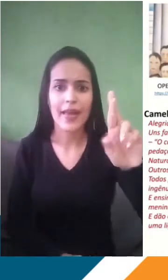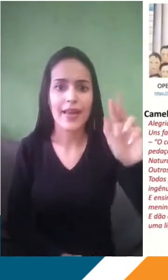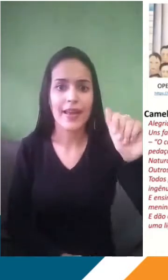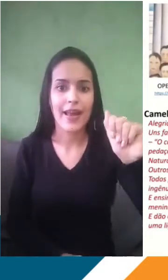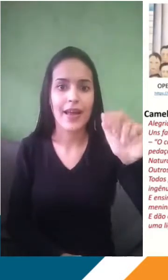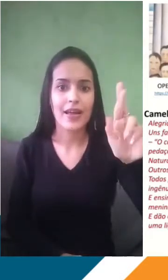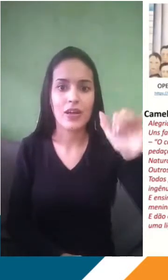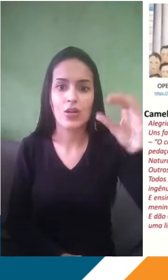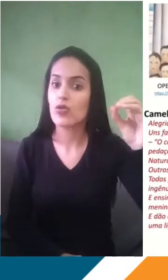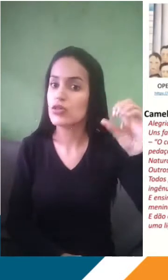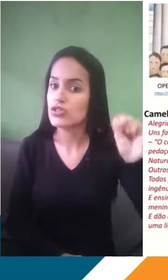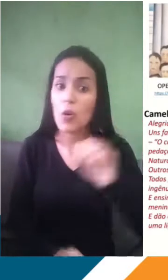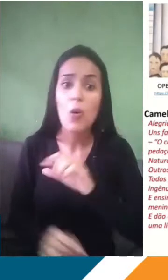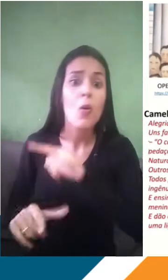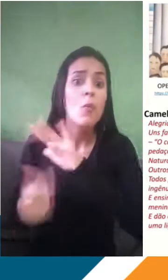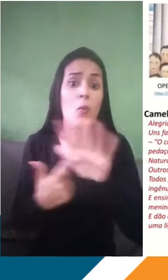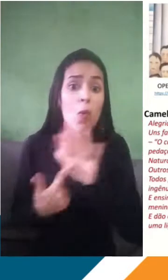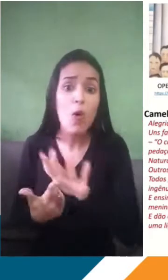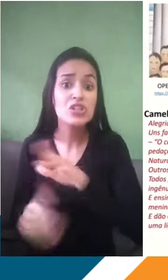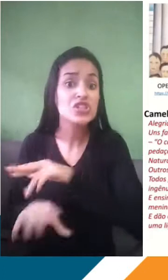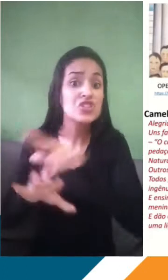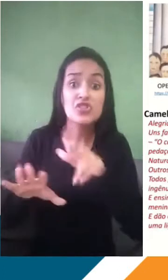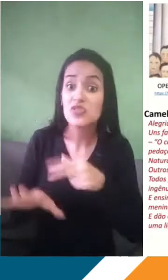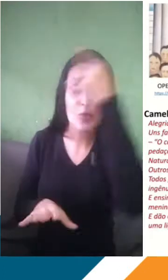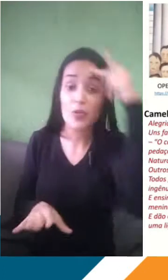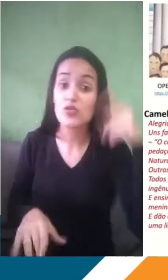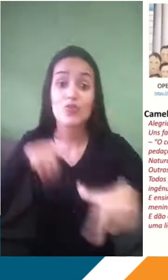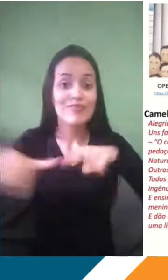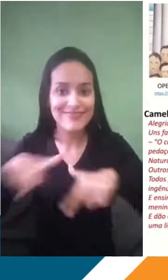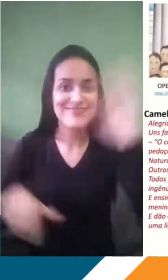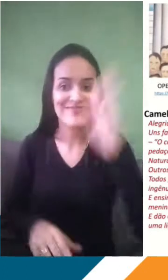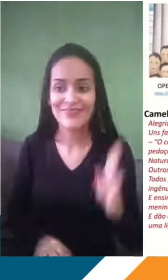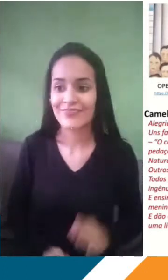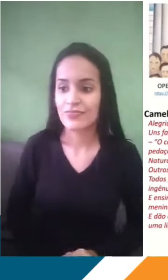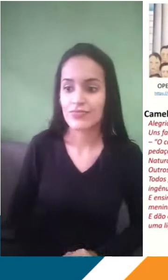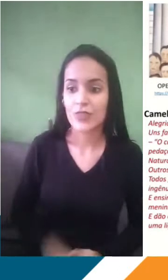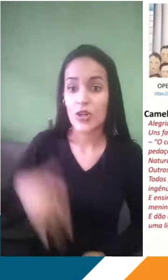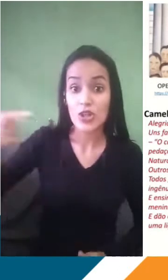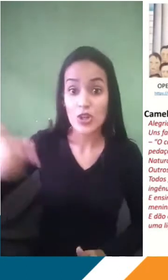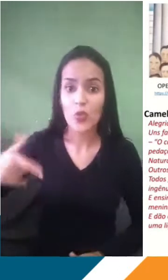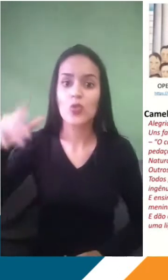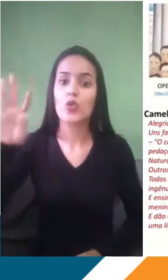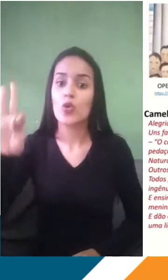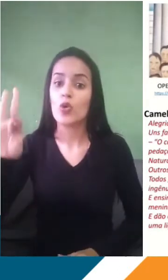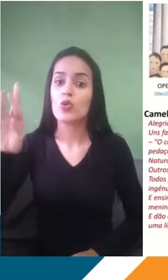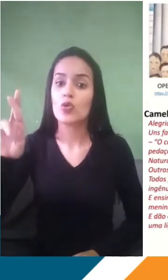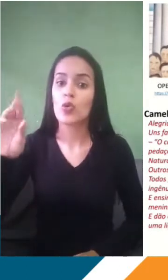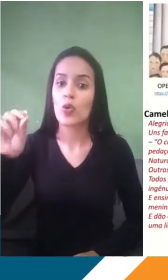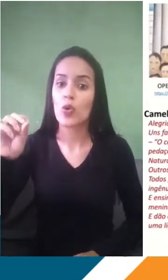de Anita Malfatti. Nele, vemos uma mulher brasileira com frutas tropicais características do